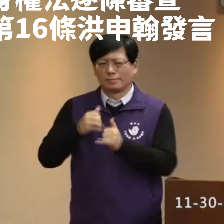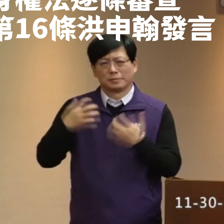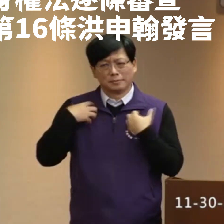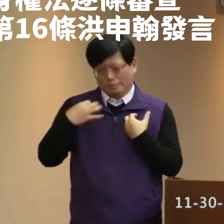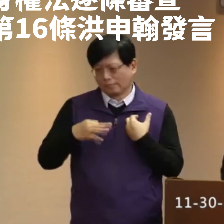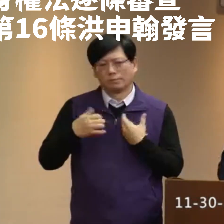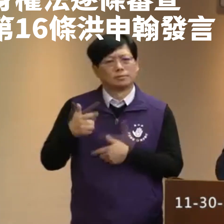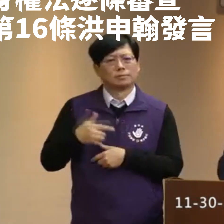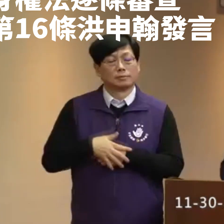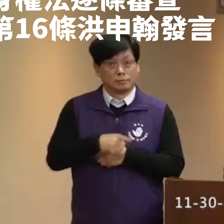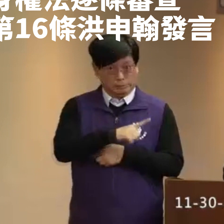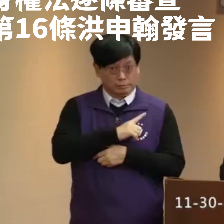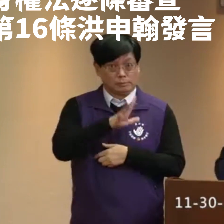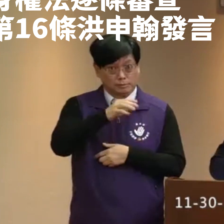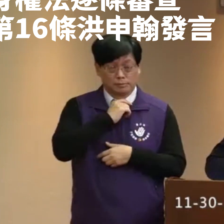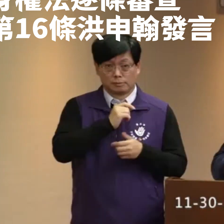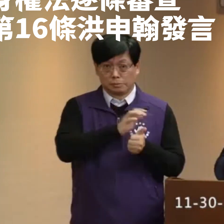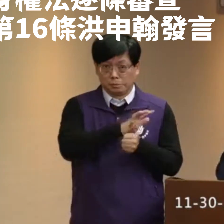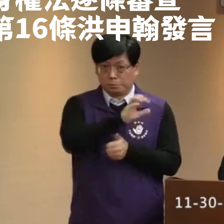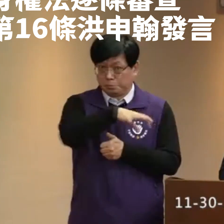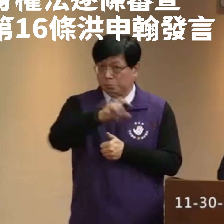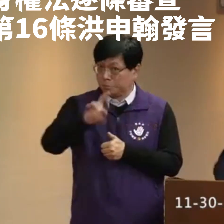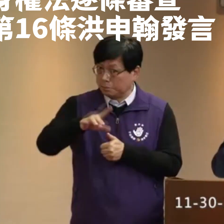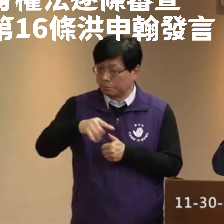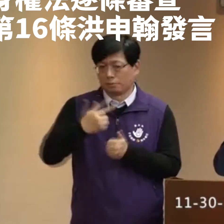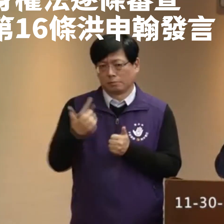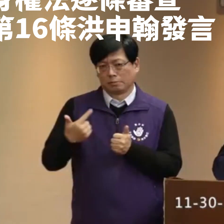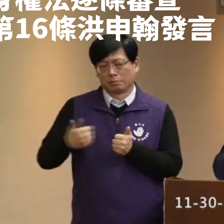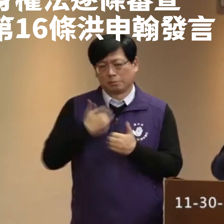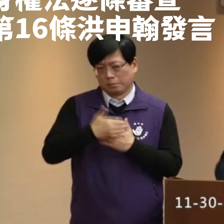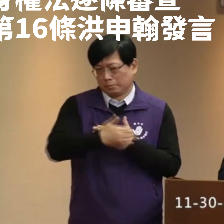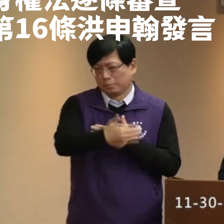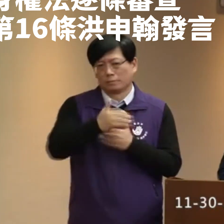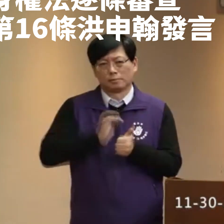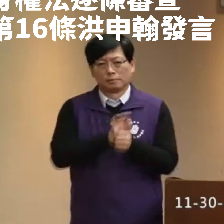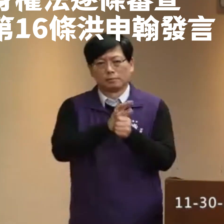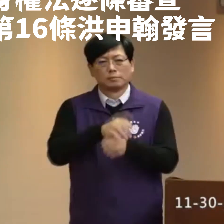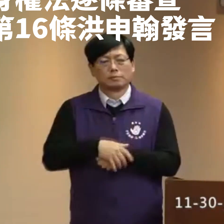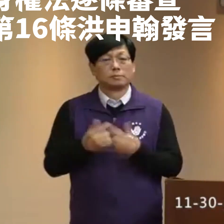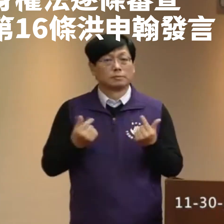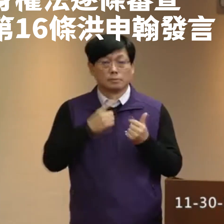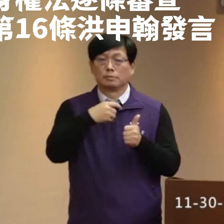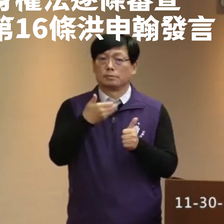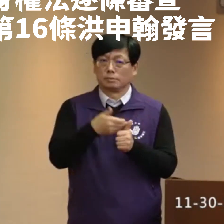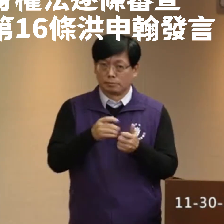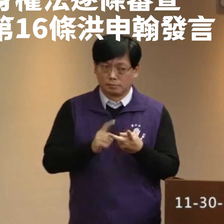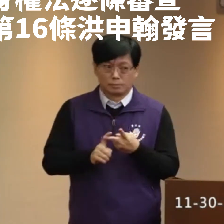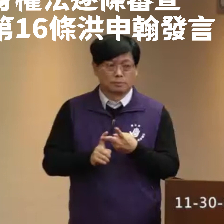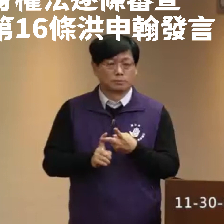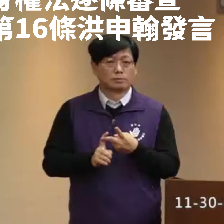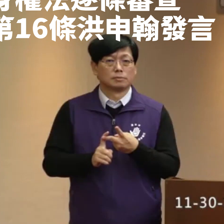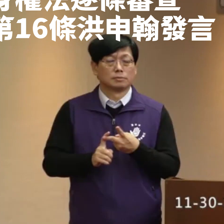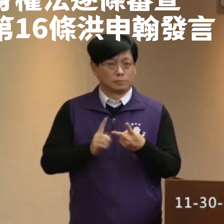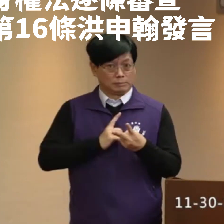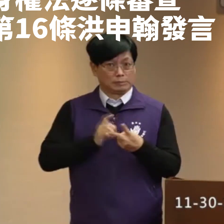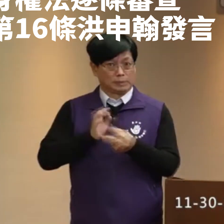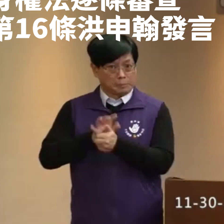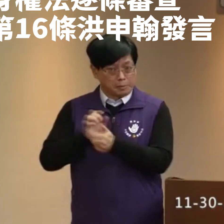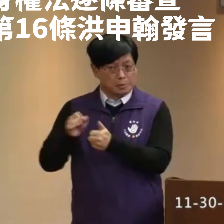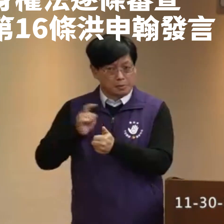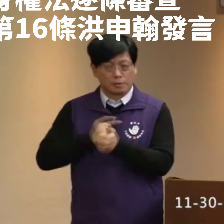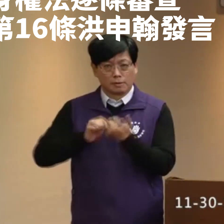担他的义务，而是你要有资源一步一步的推进，阶段性的推进，包括教育，包括你必须帮他